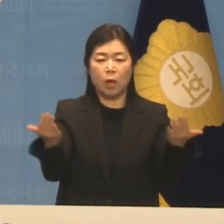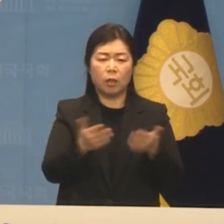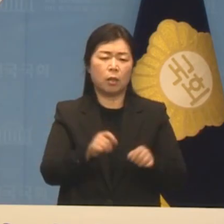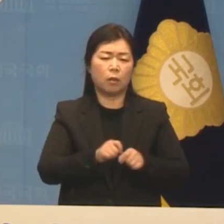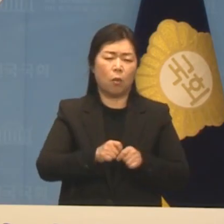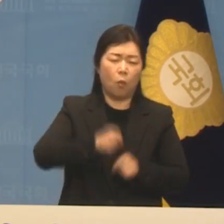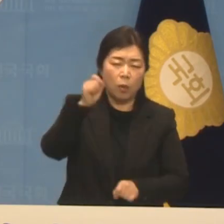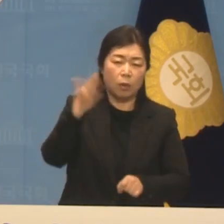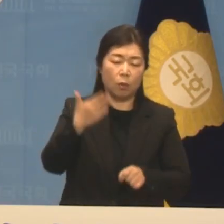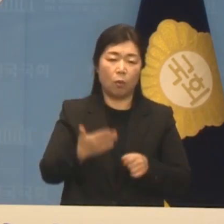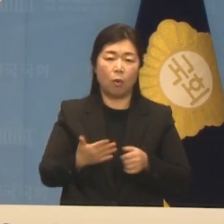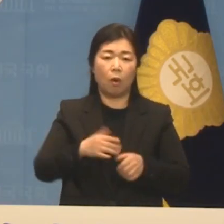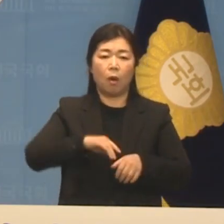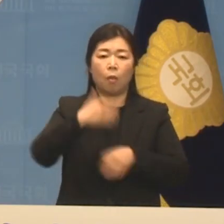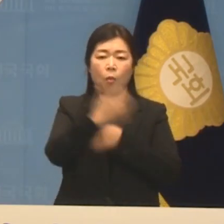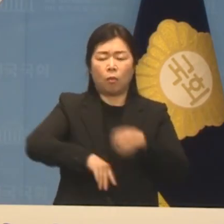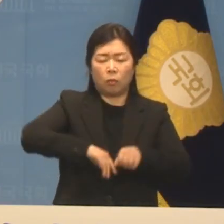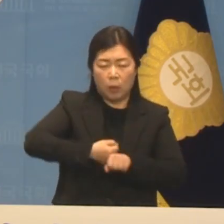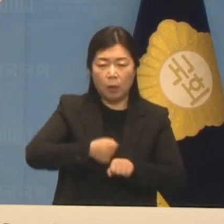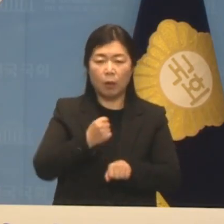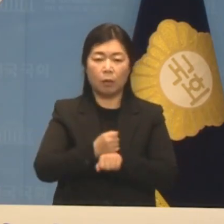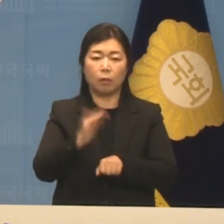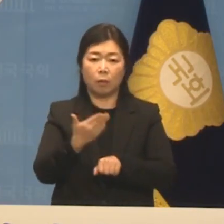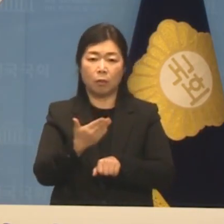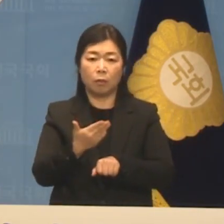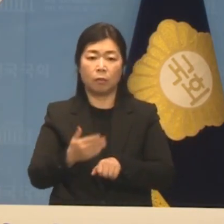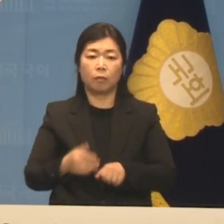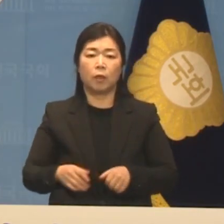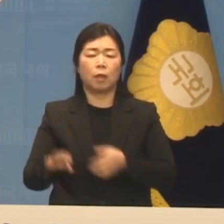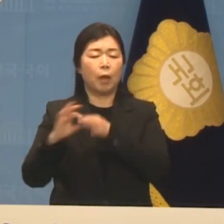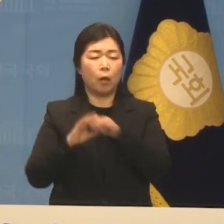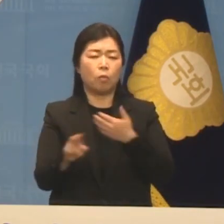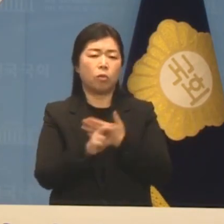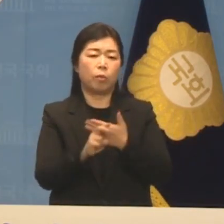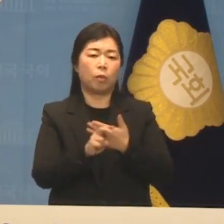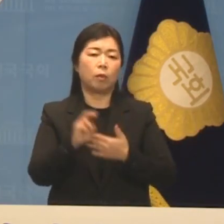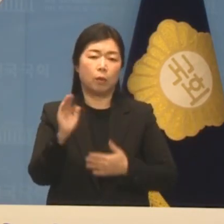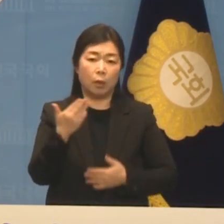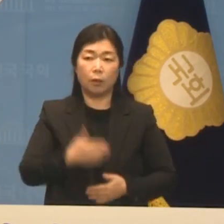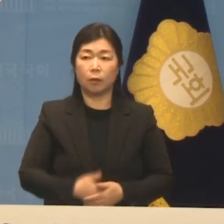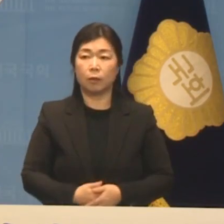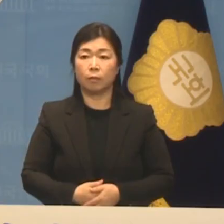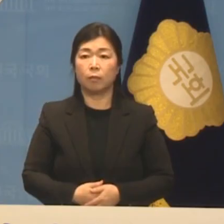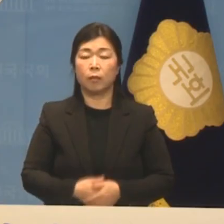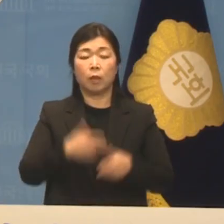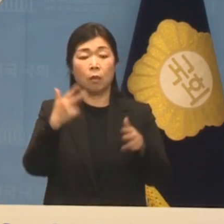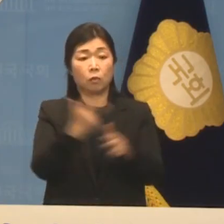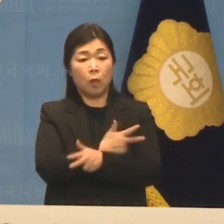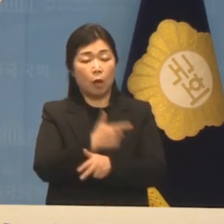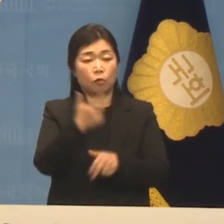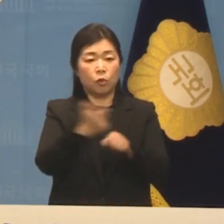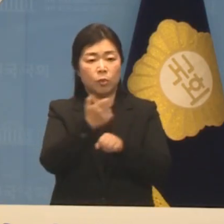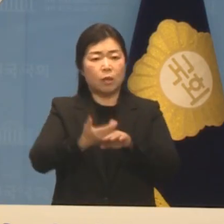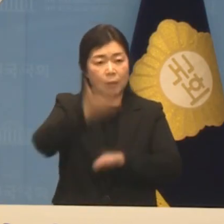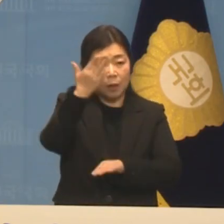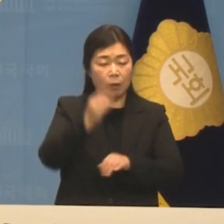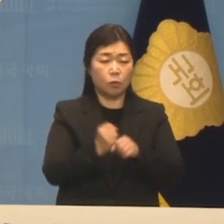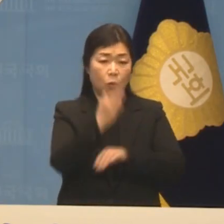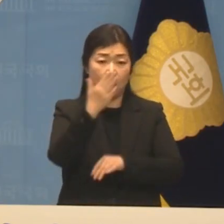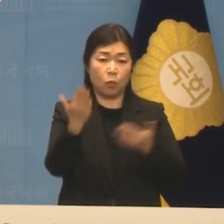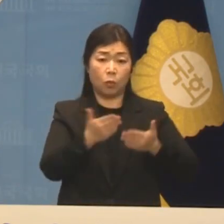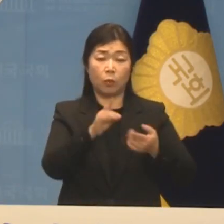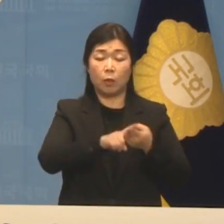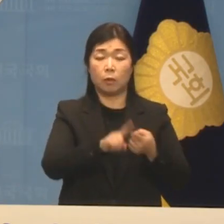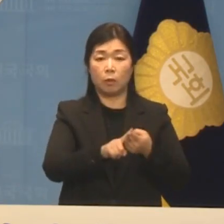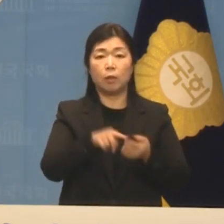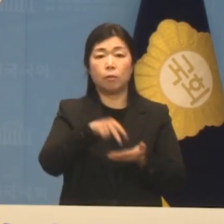처우 개선을 불가능하게 만들 것입니다. 네 번째, 주당 60시간 초과 노동과 관련된 입장입니다.